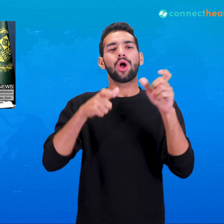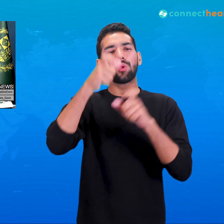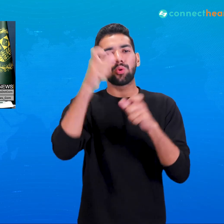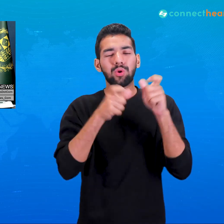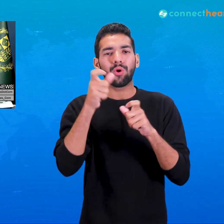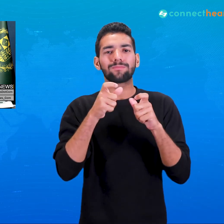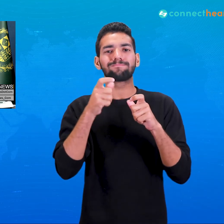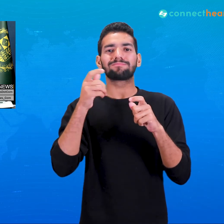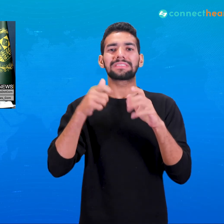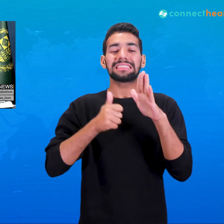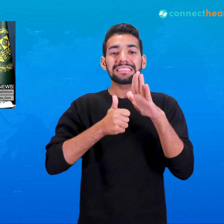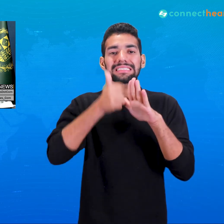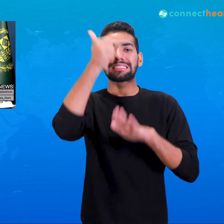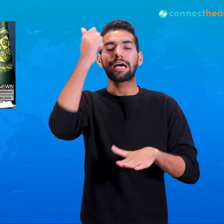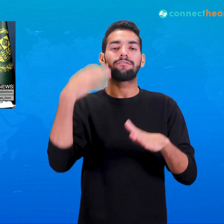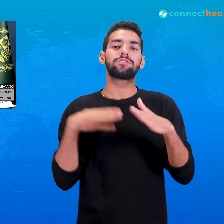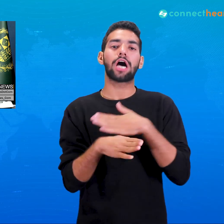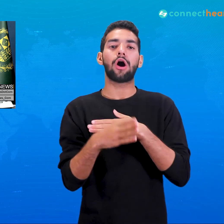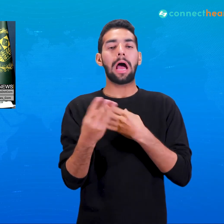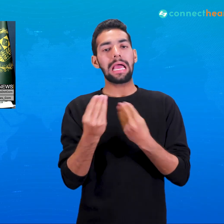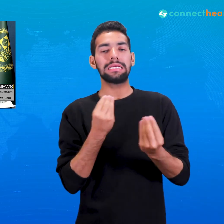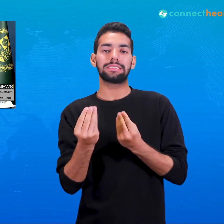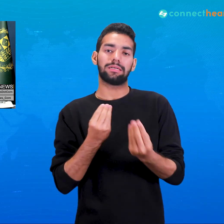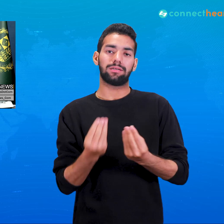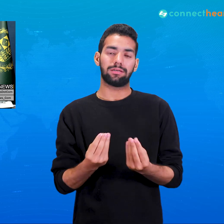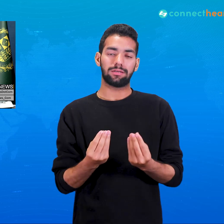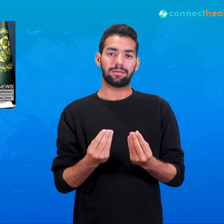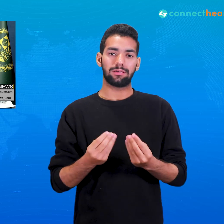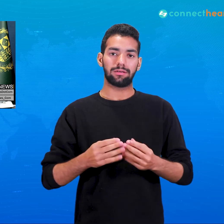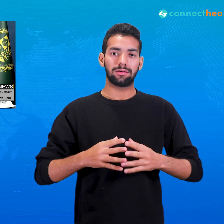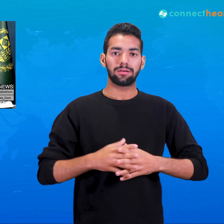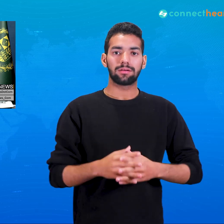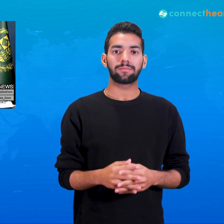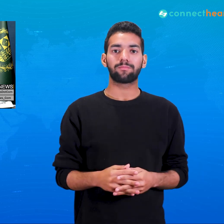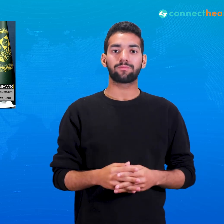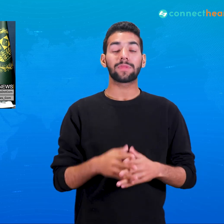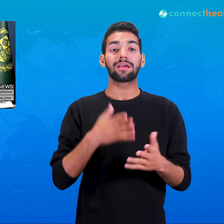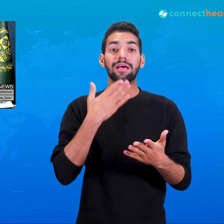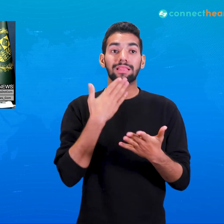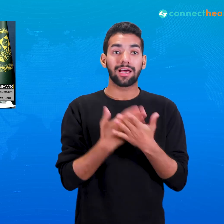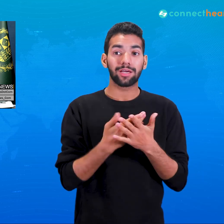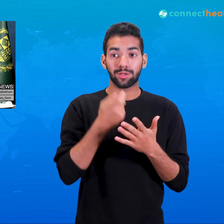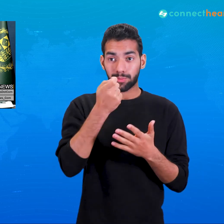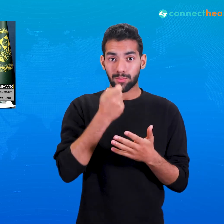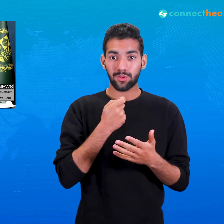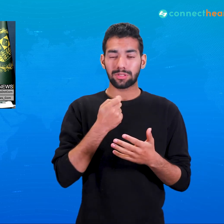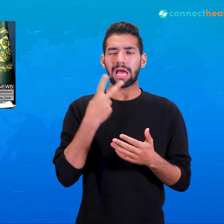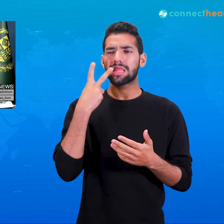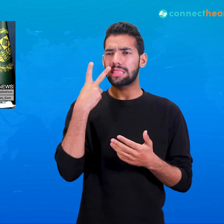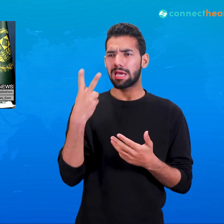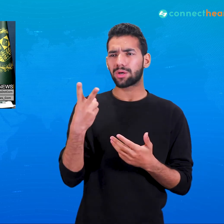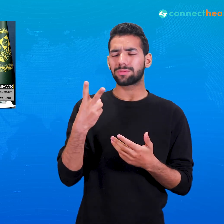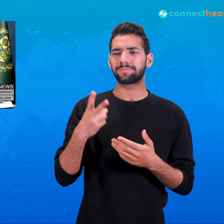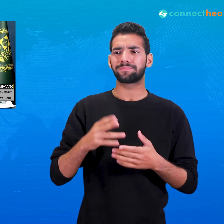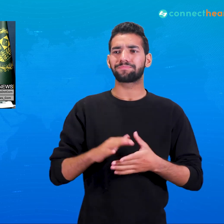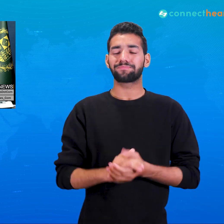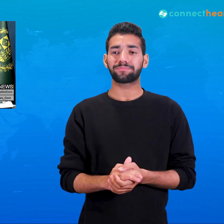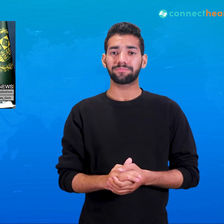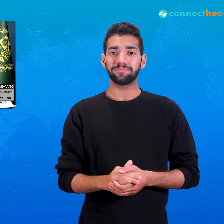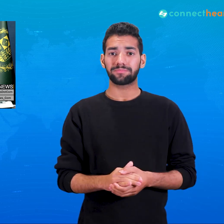جائیں تاکہ ہر کسی کے لیے انصاف کی فراہمی ممکن ہو سکے۔ جی شکریہ۔ دیکھیں